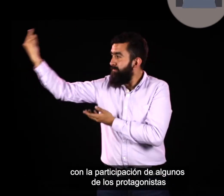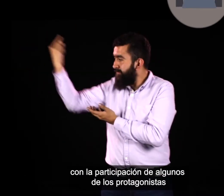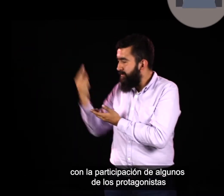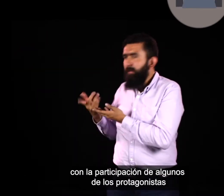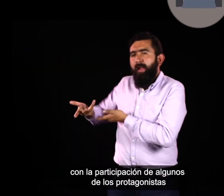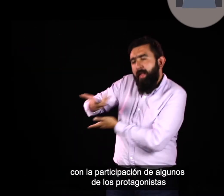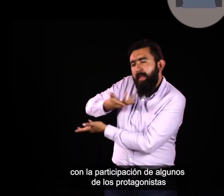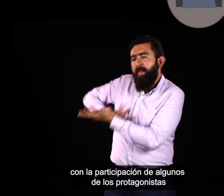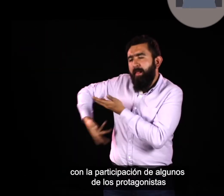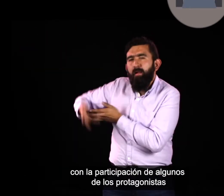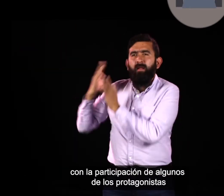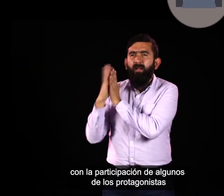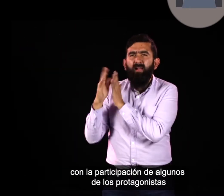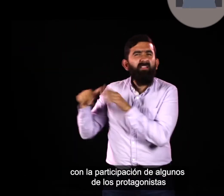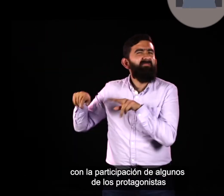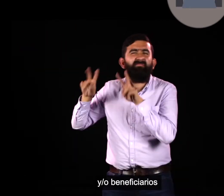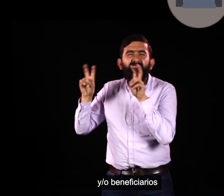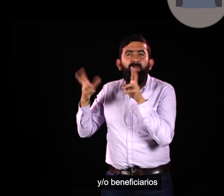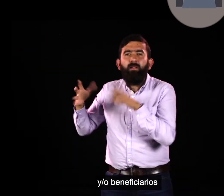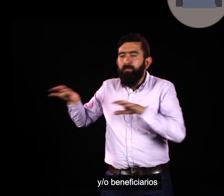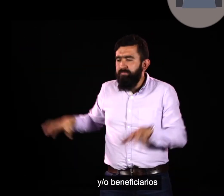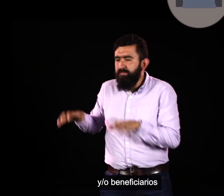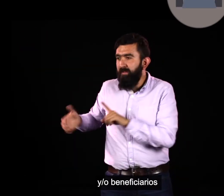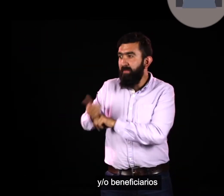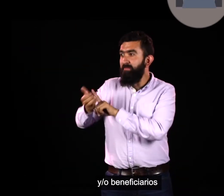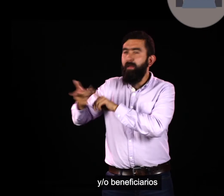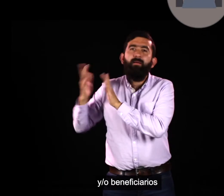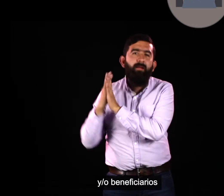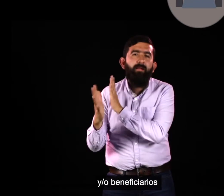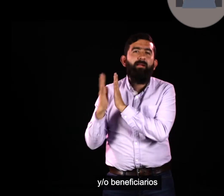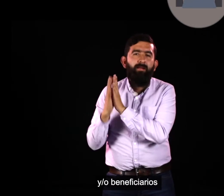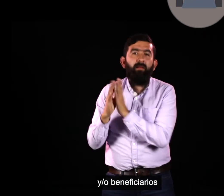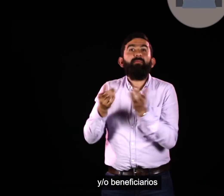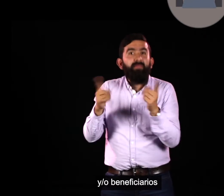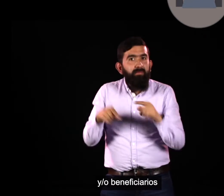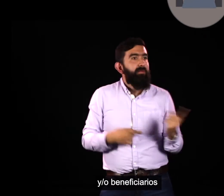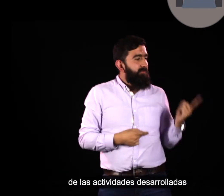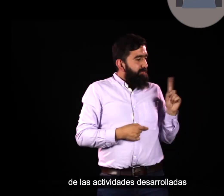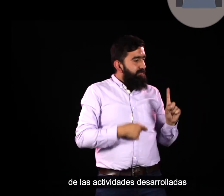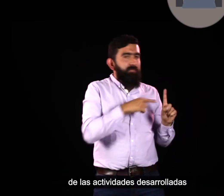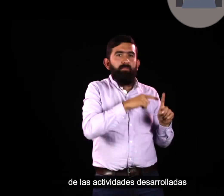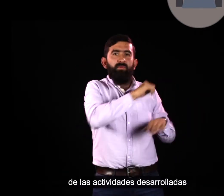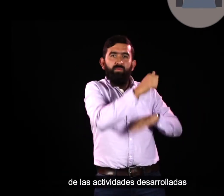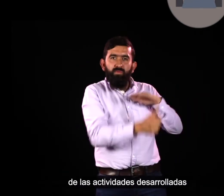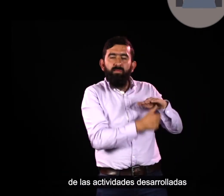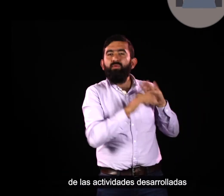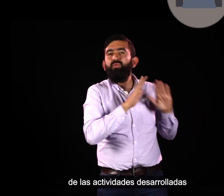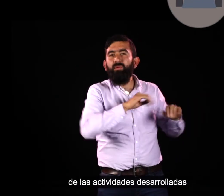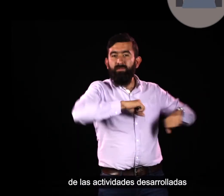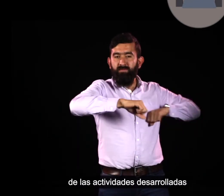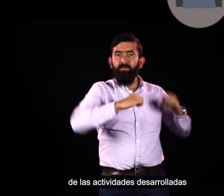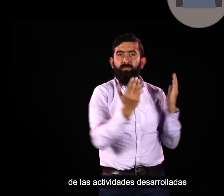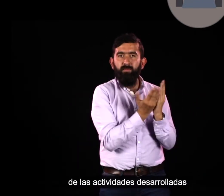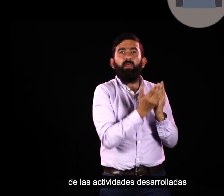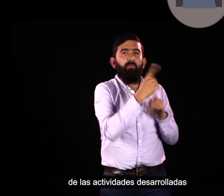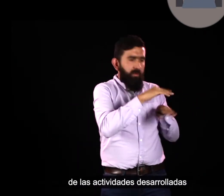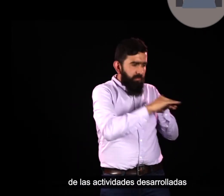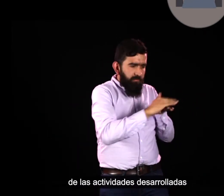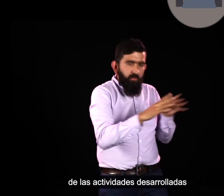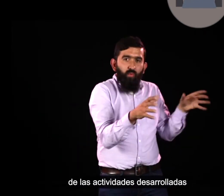de los protagonistas y o beneficiarios de las actividades